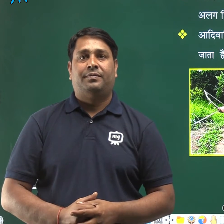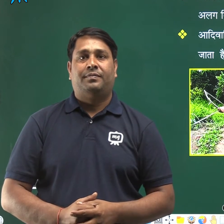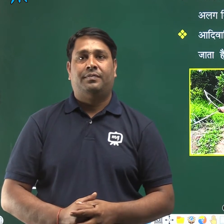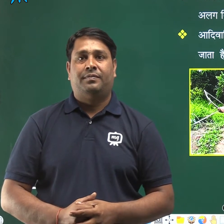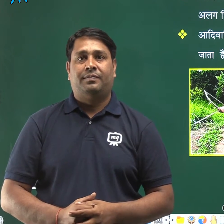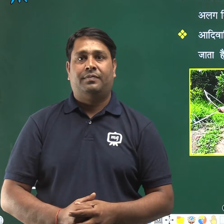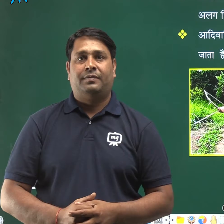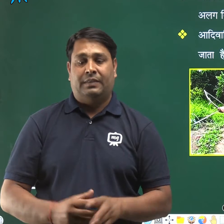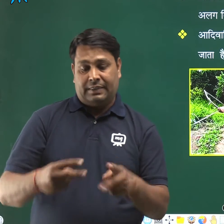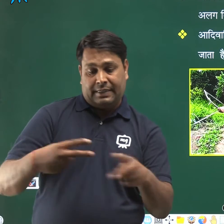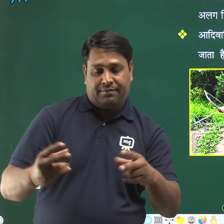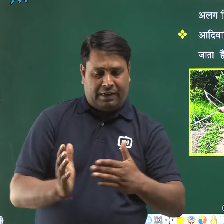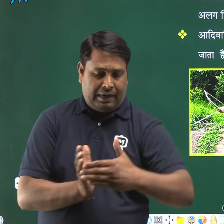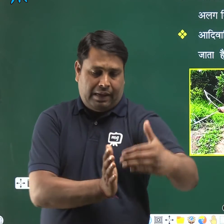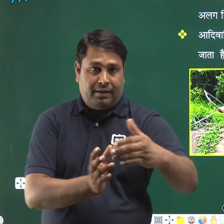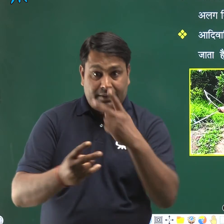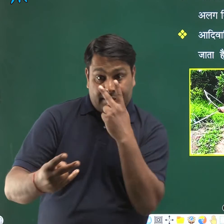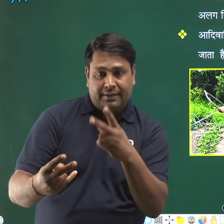अलग दिखाई देते हैं।